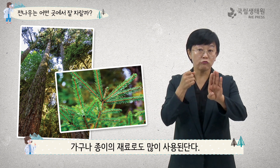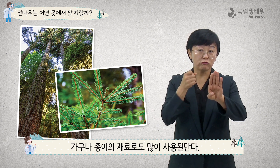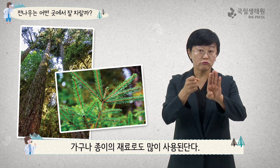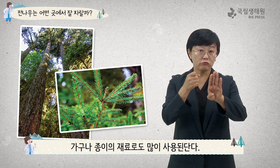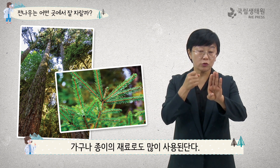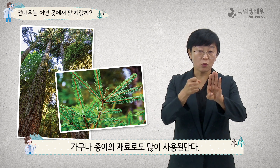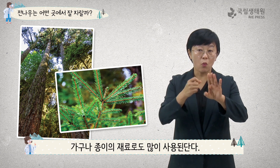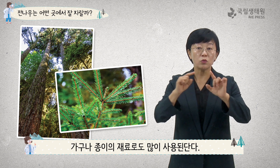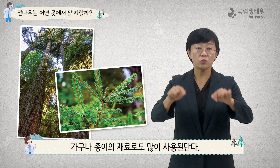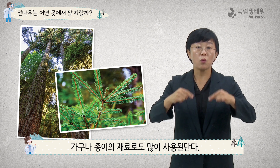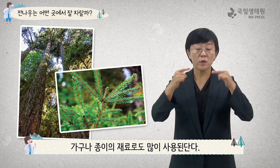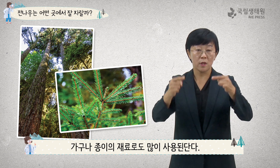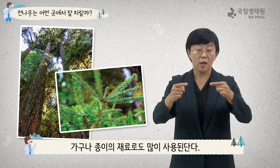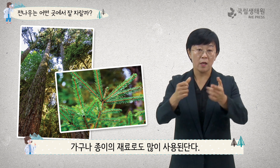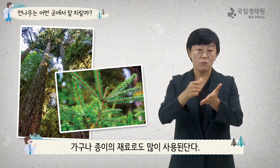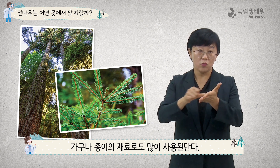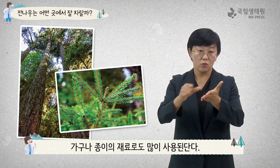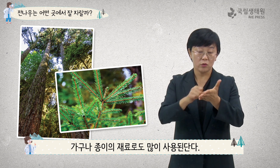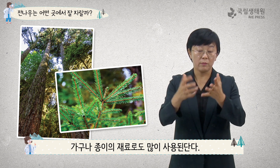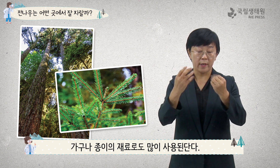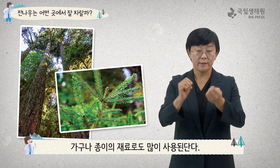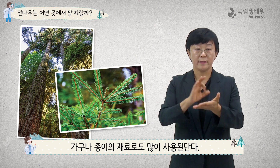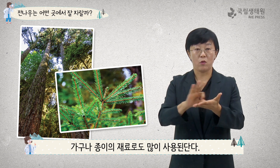가구나 종이의 재료로도 많이 사용된단다.